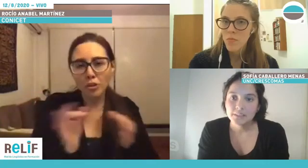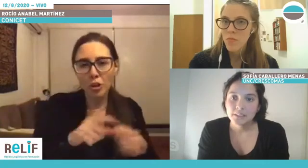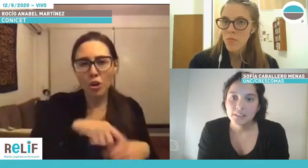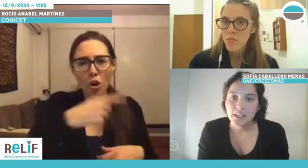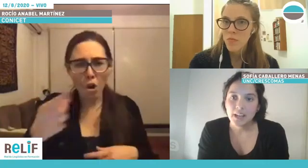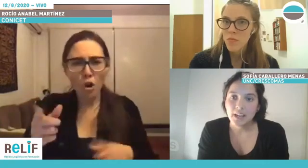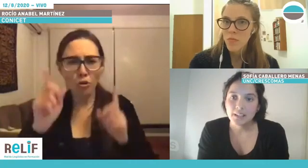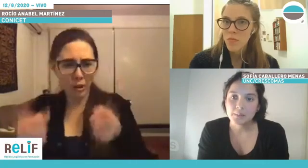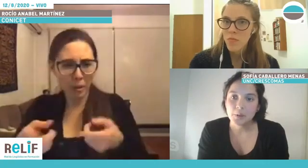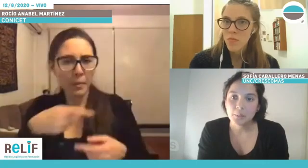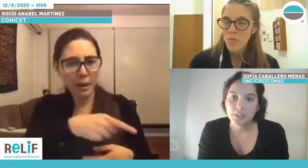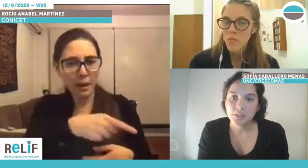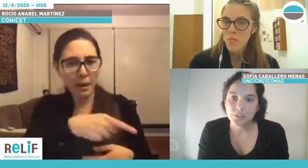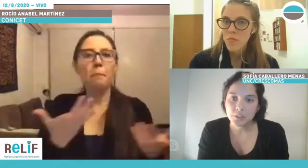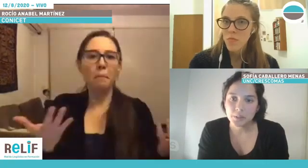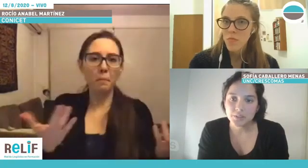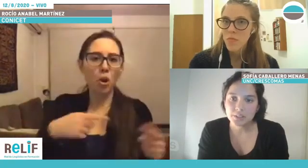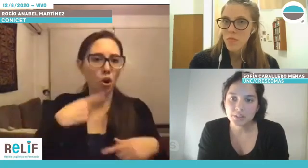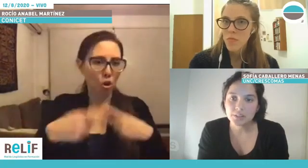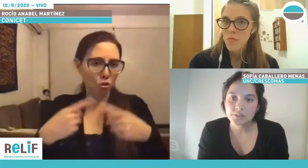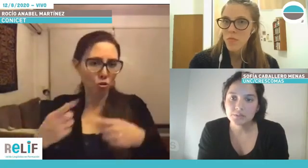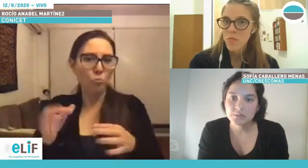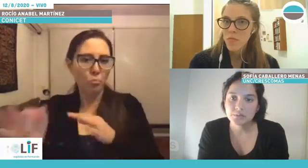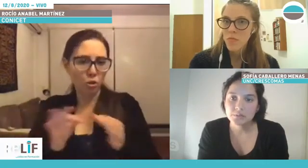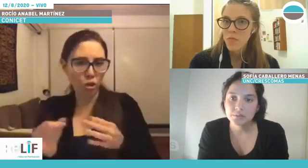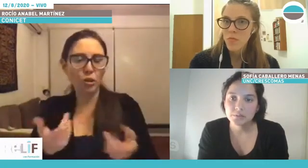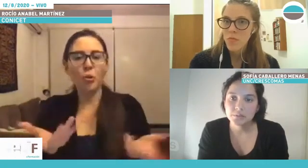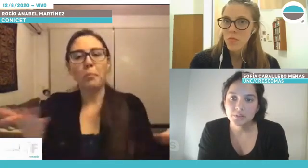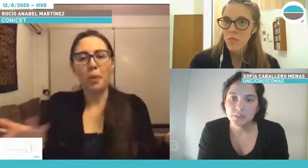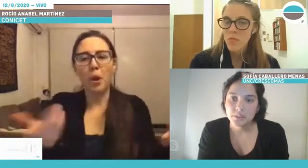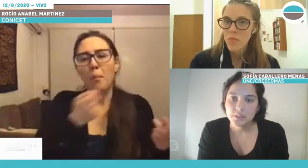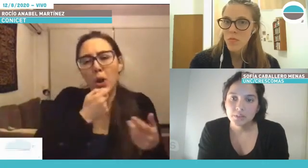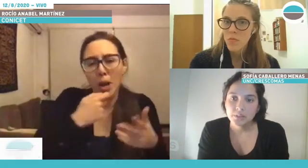También se proponen otros proyectos,